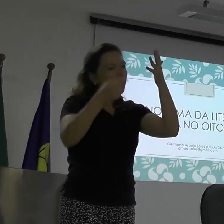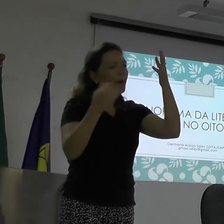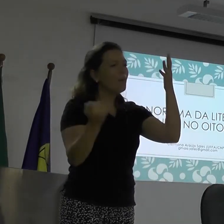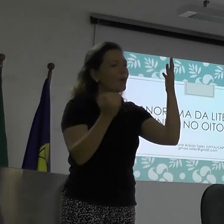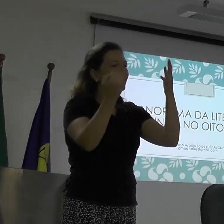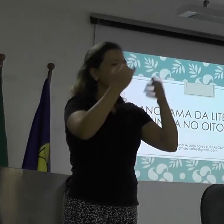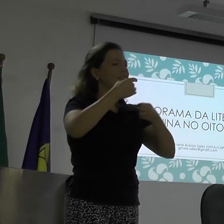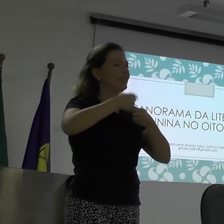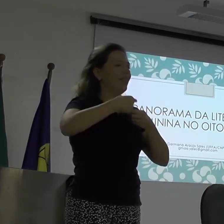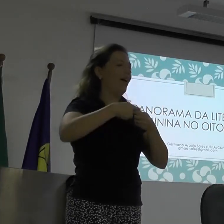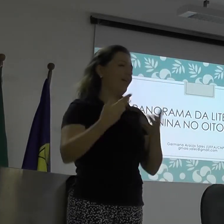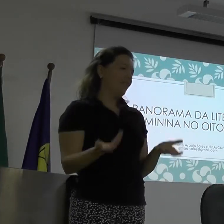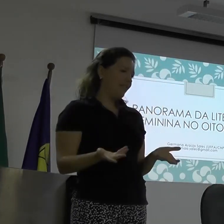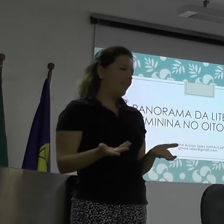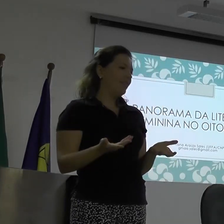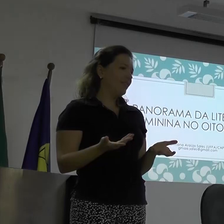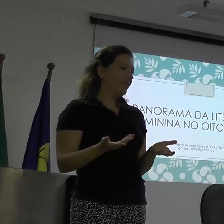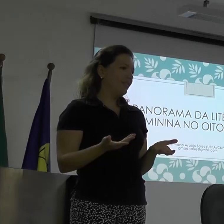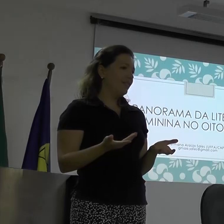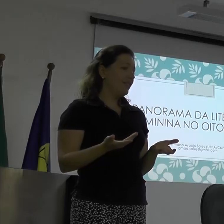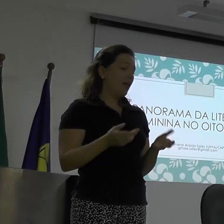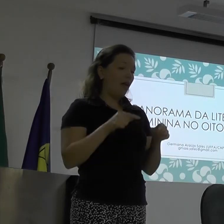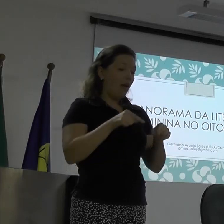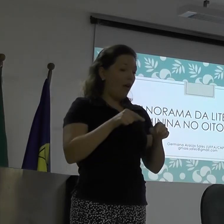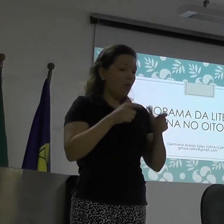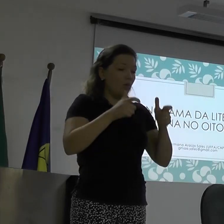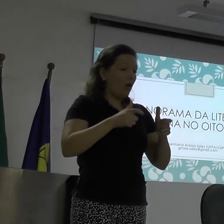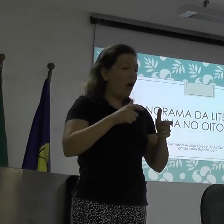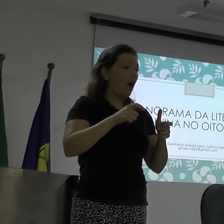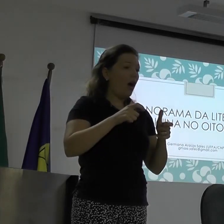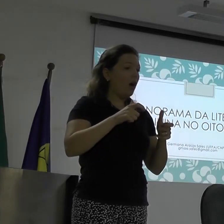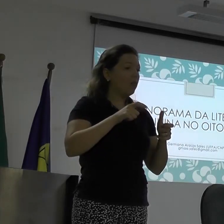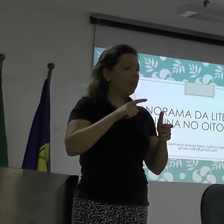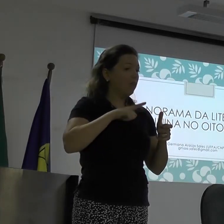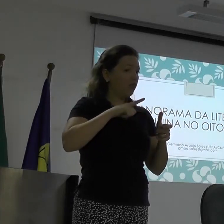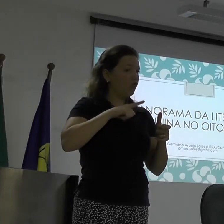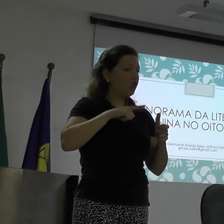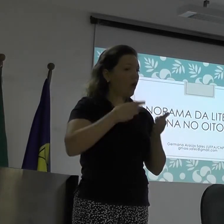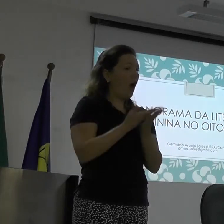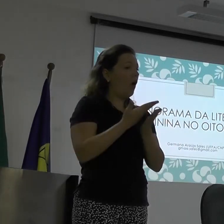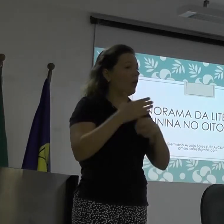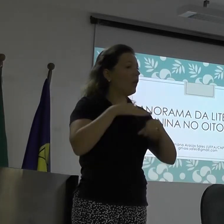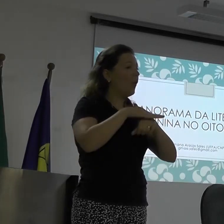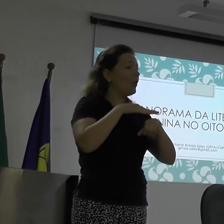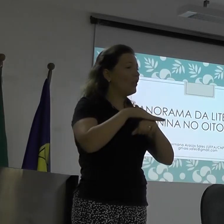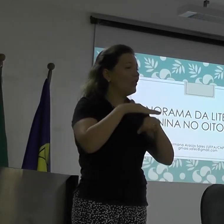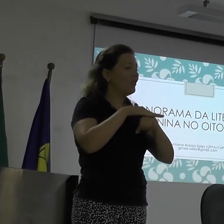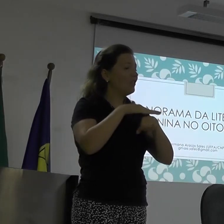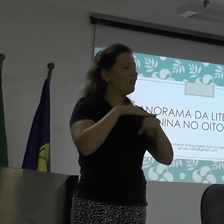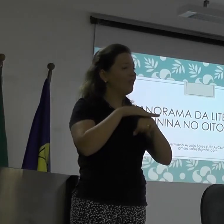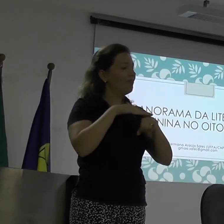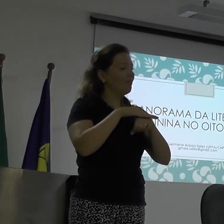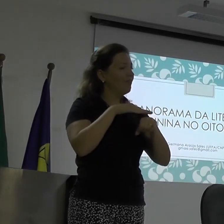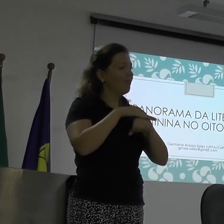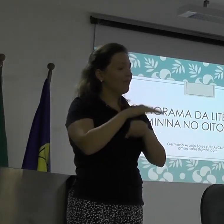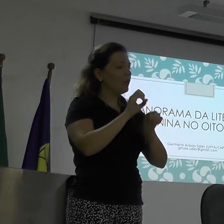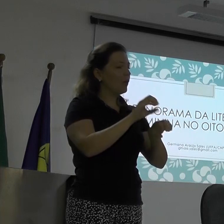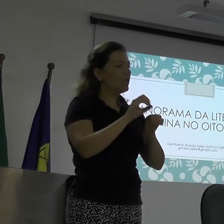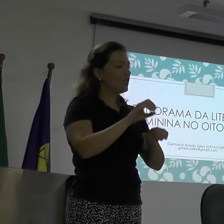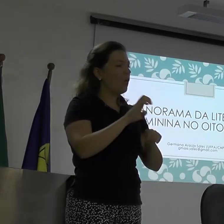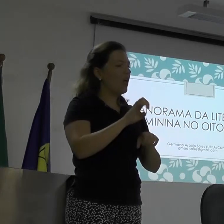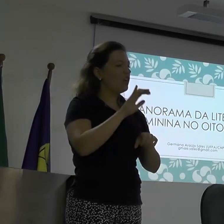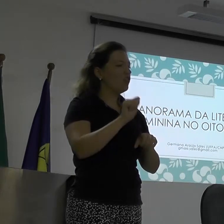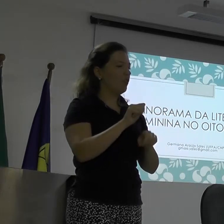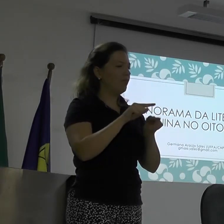cidade. Foi um dos primeiros lugares onde aconteceu aulas noturnas para educação de jovens